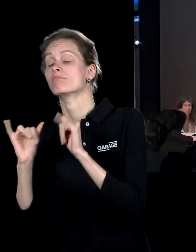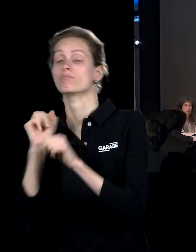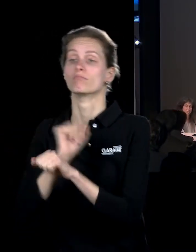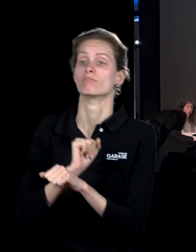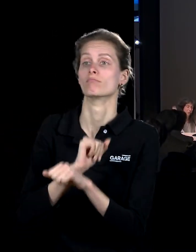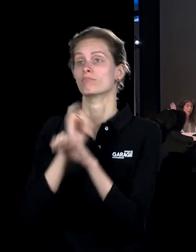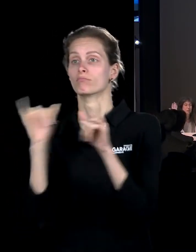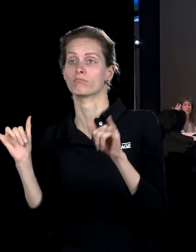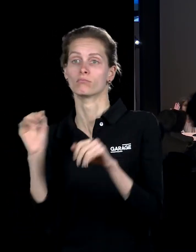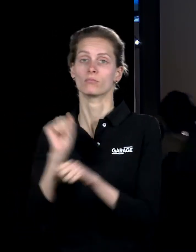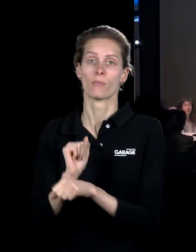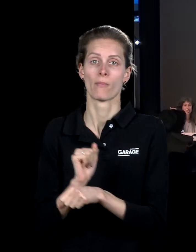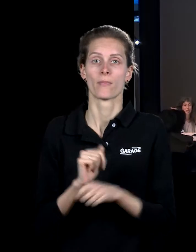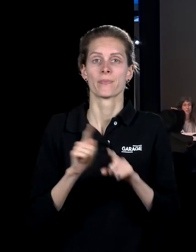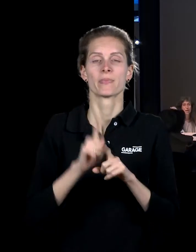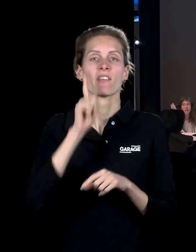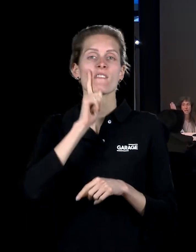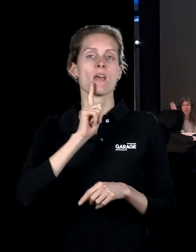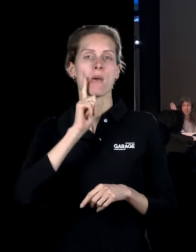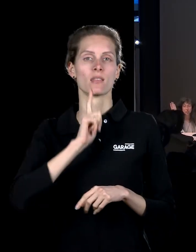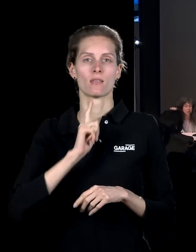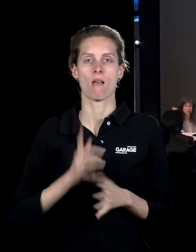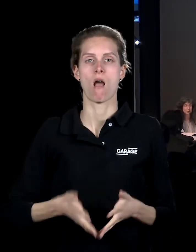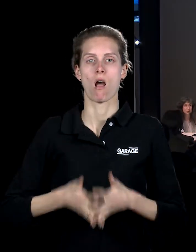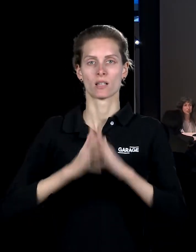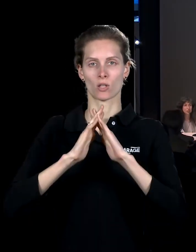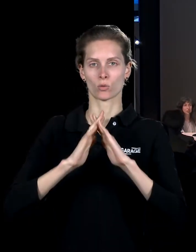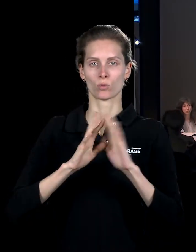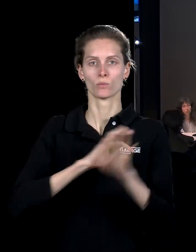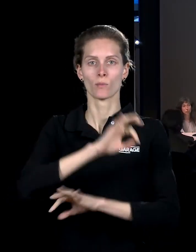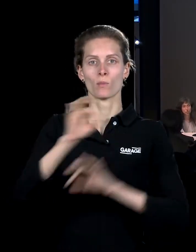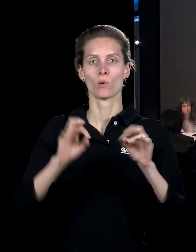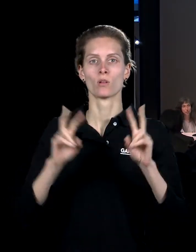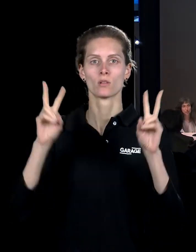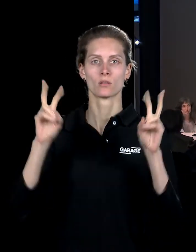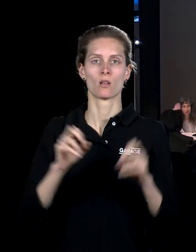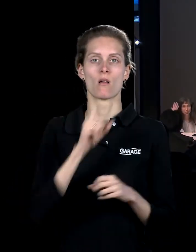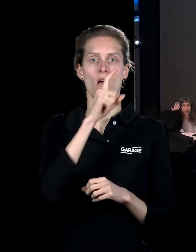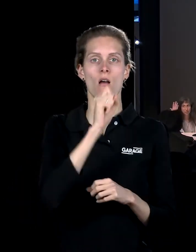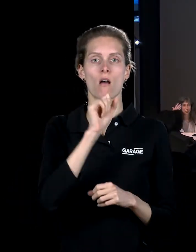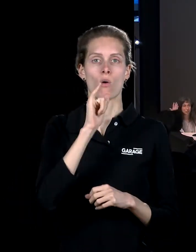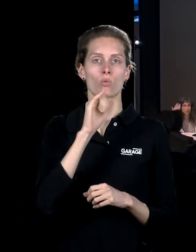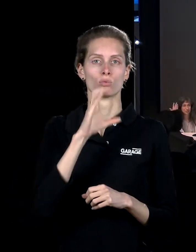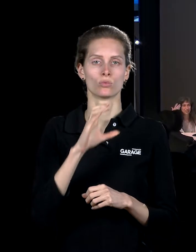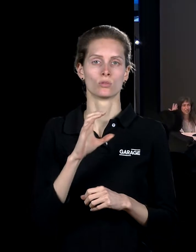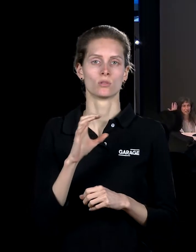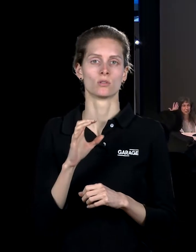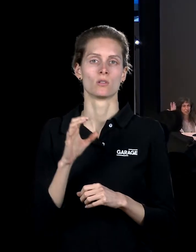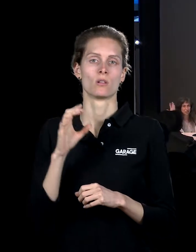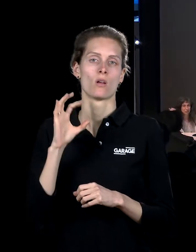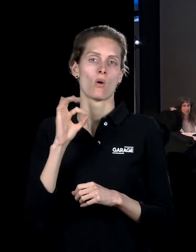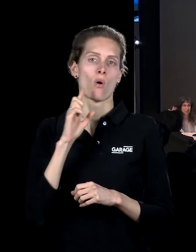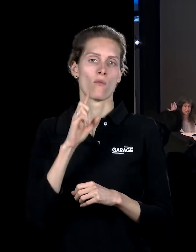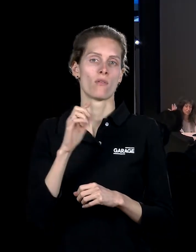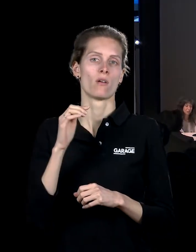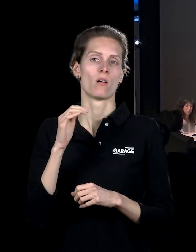временную архитектуру. И проект назывался «House or Home», действительно, дом как строение или